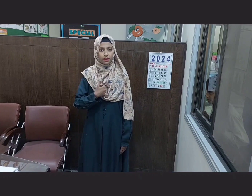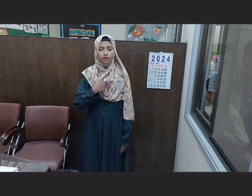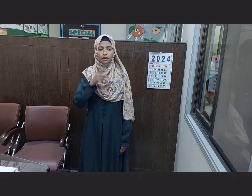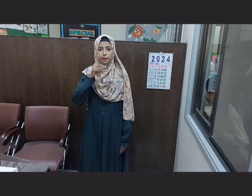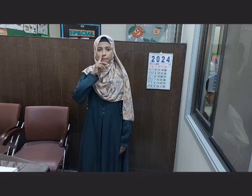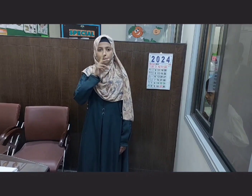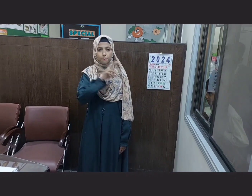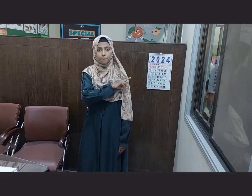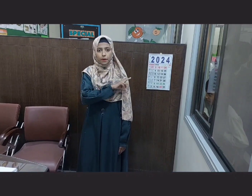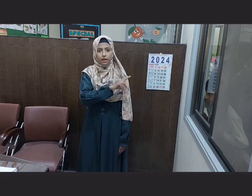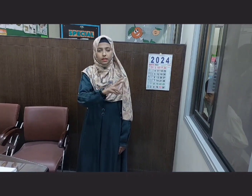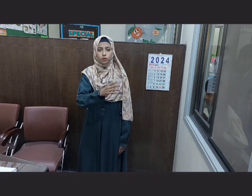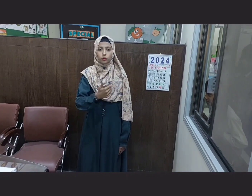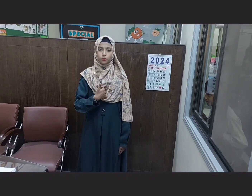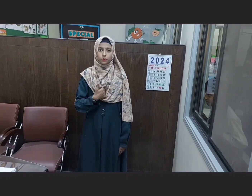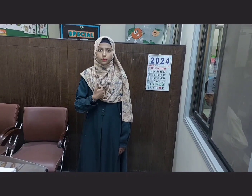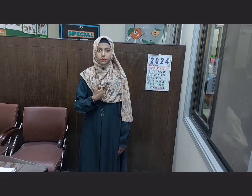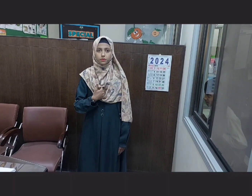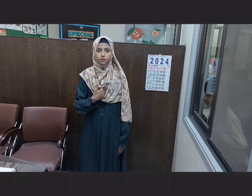मैं एक बहन हूँ,